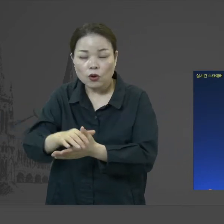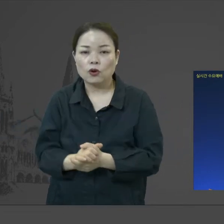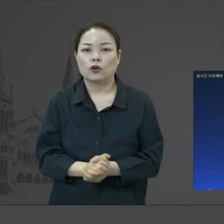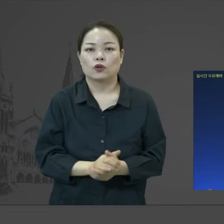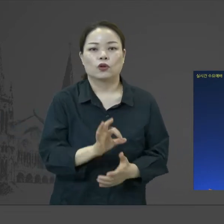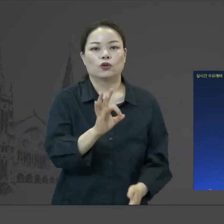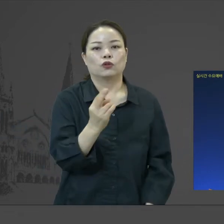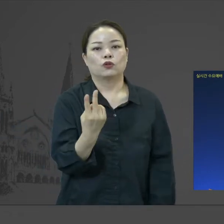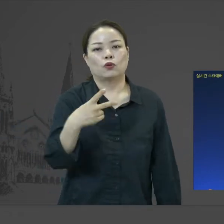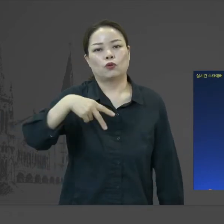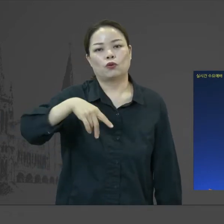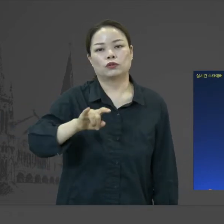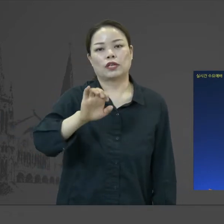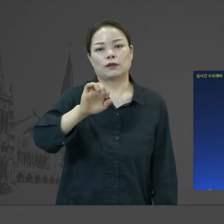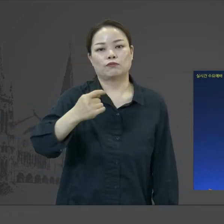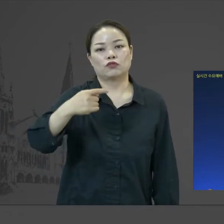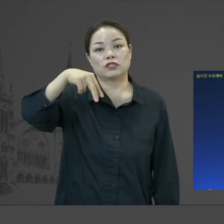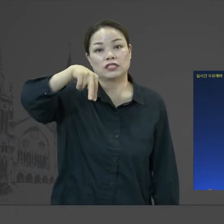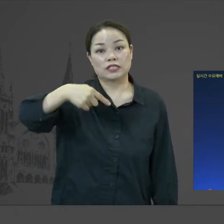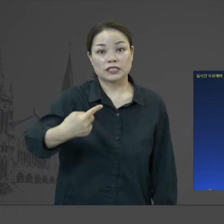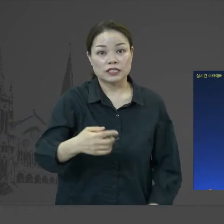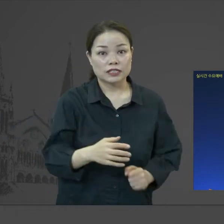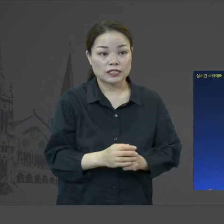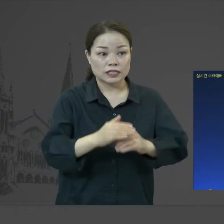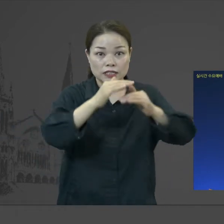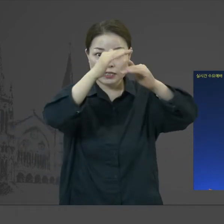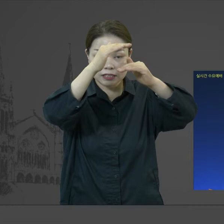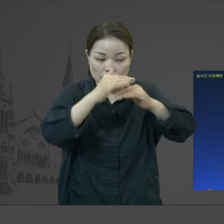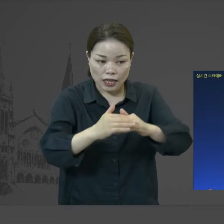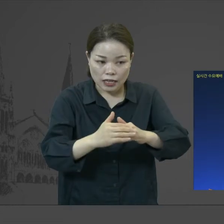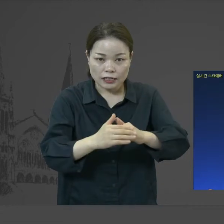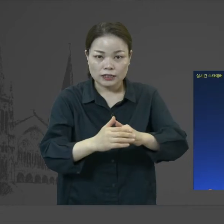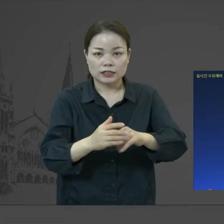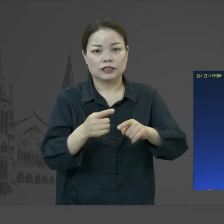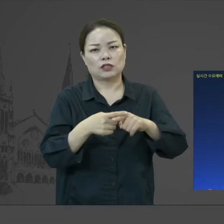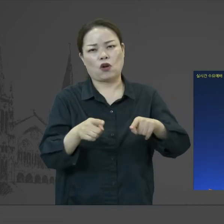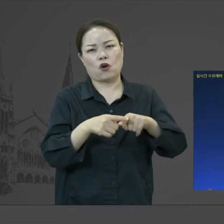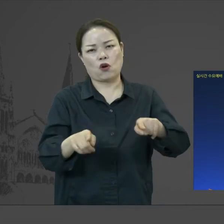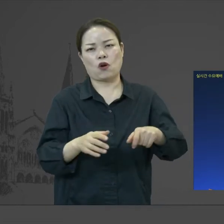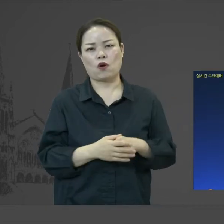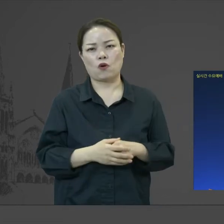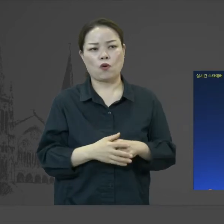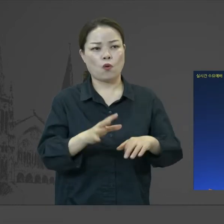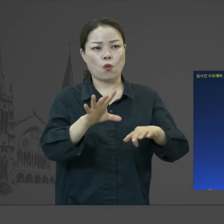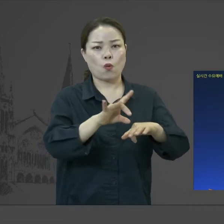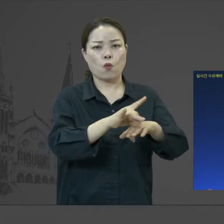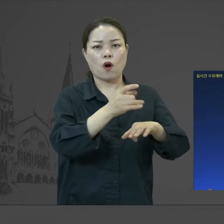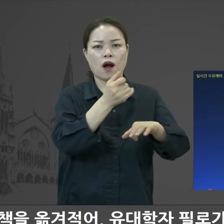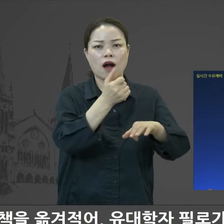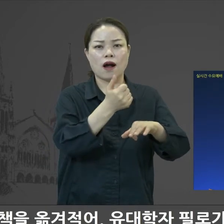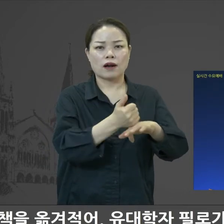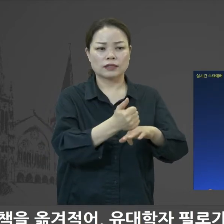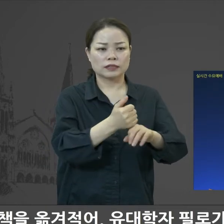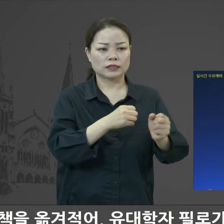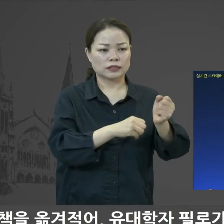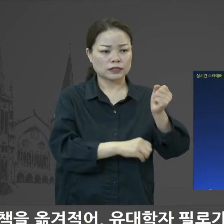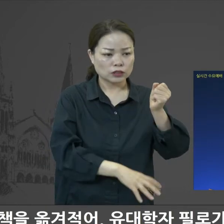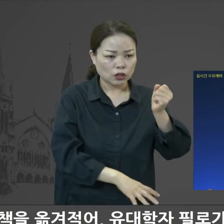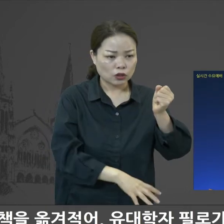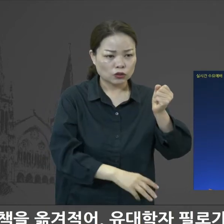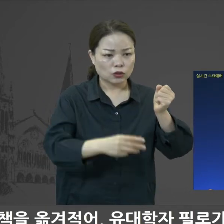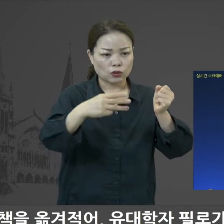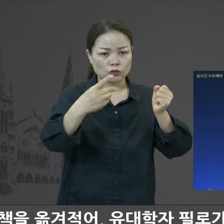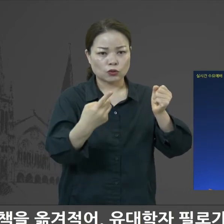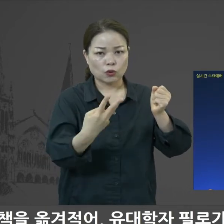요세푸스와 동일한 유대 학자인 필로가 이 본문을 주해하면서 이렇게 기록합니다. 왕이 스스로 원본으로부터 토라